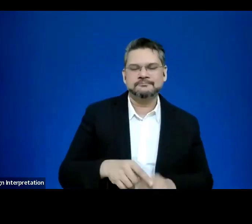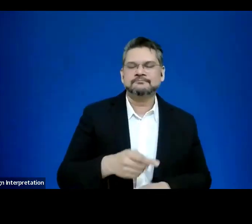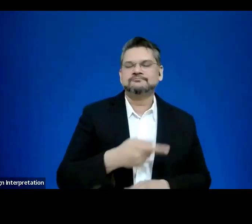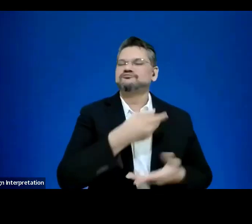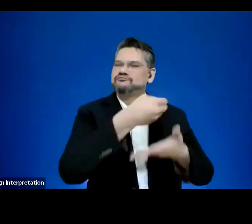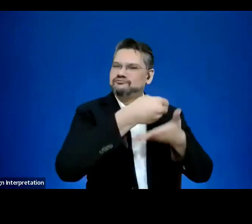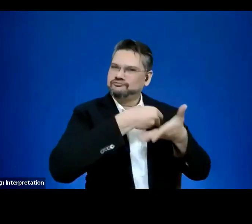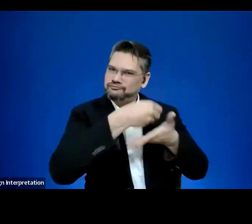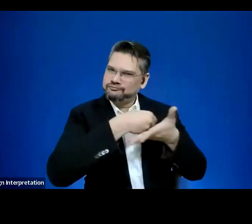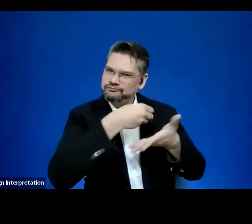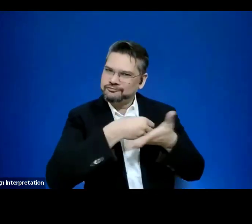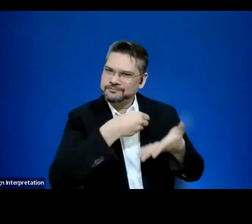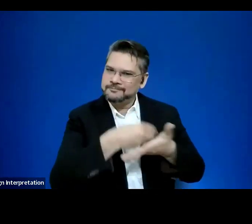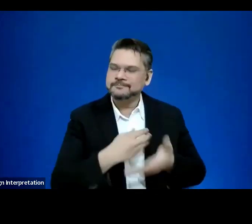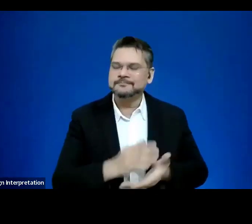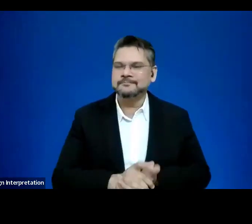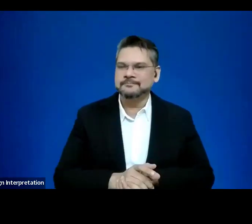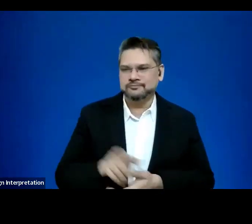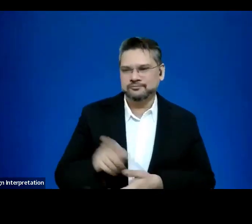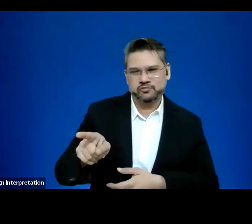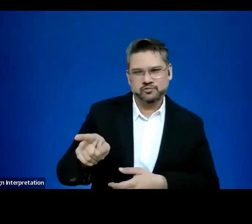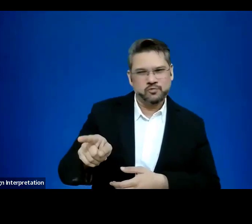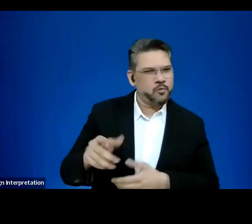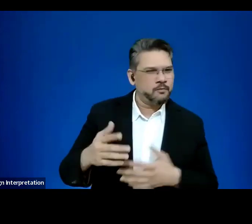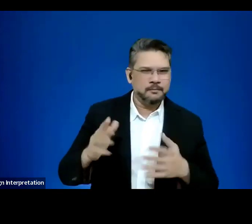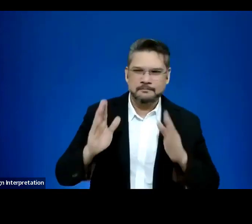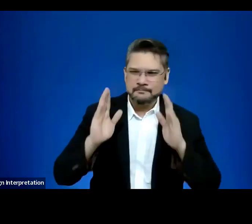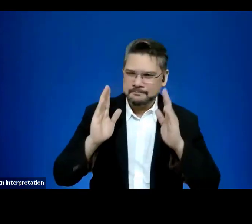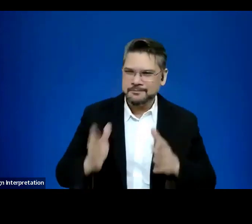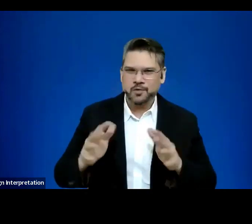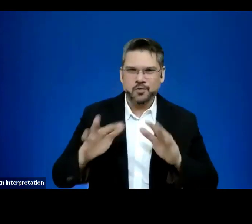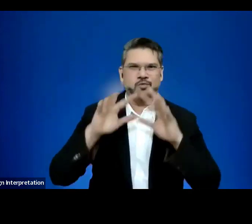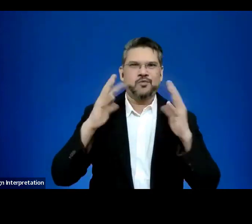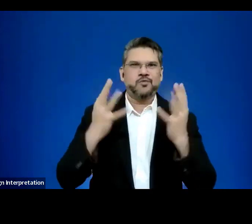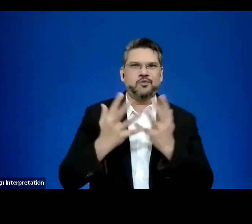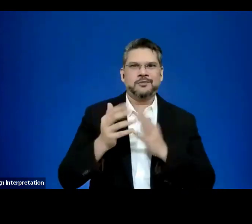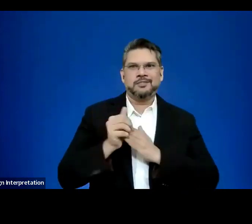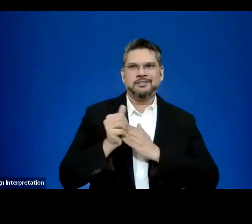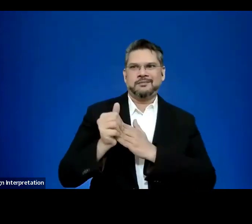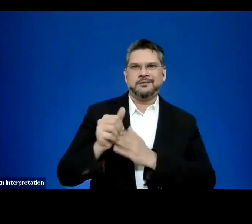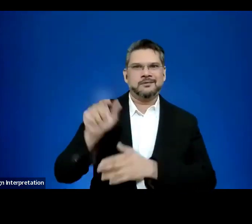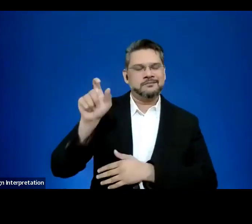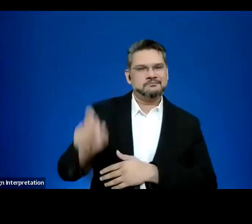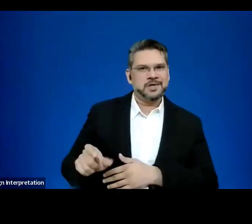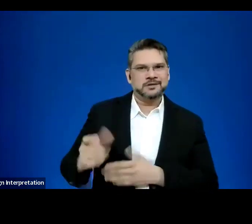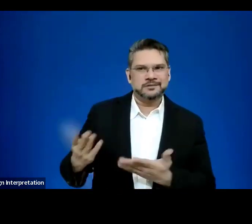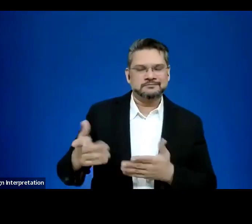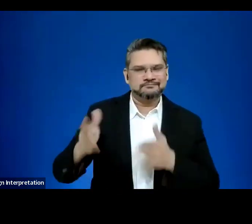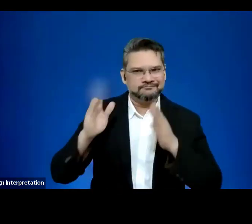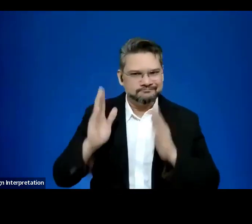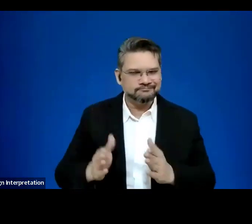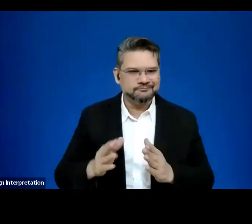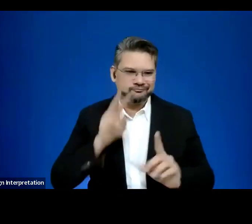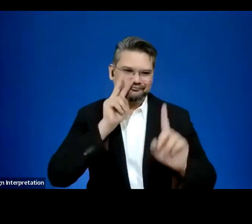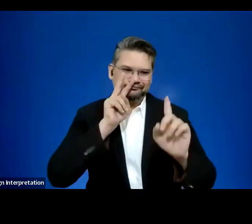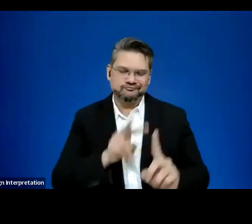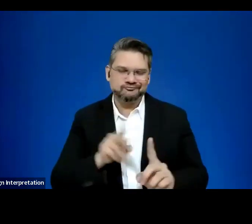他跟我说 Robina， 我想要见你。他告诉我 Robina， 你是一个全球的领